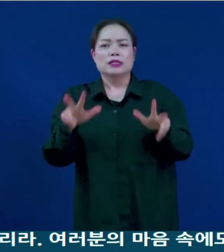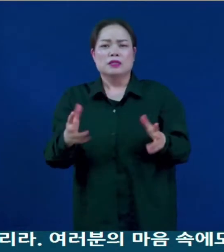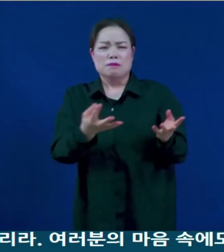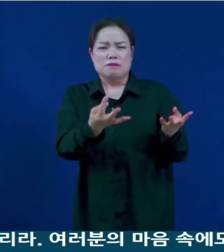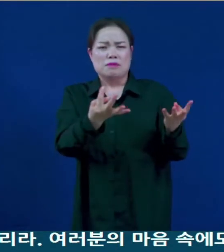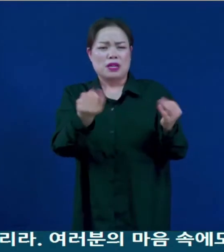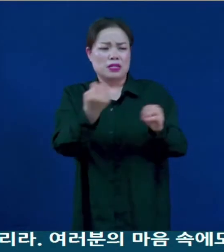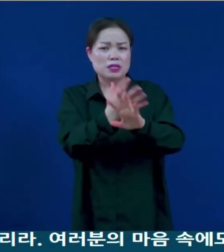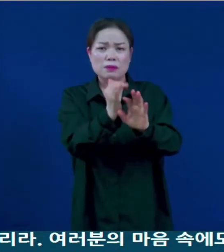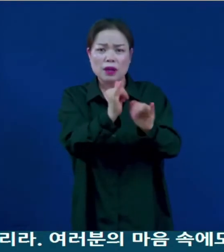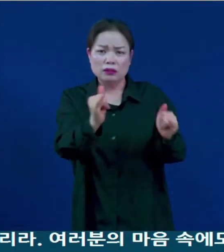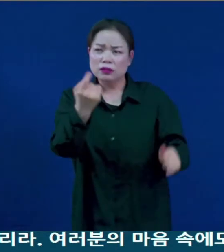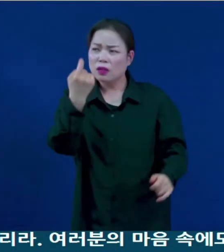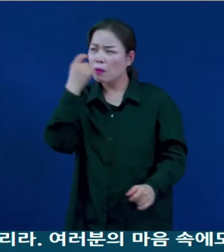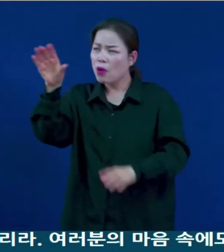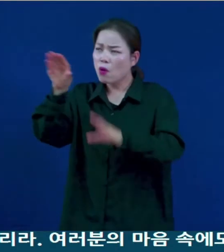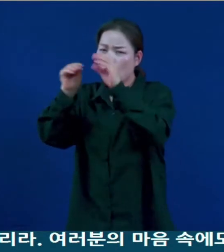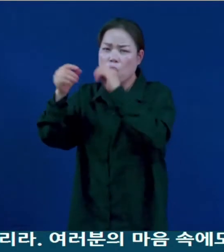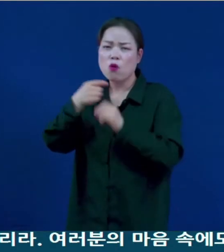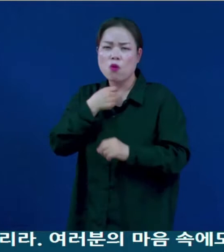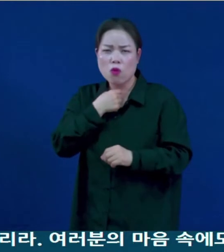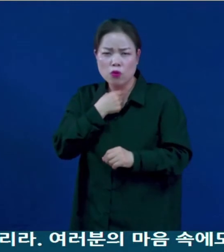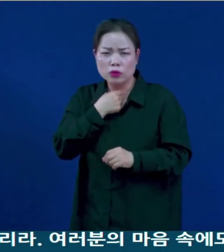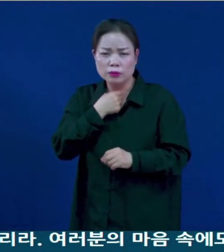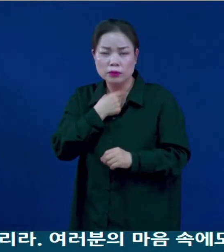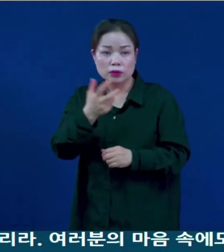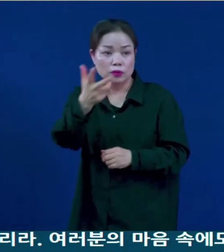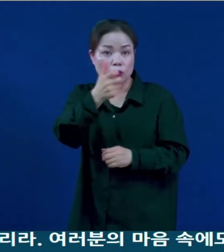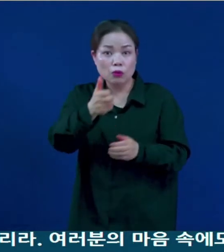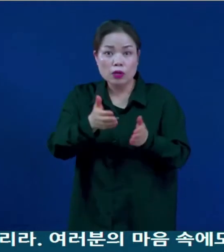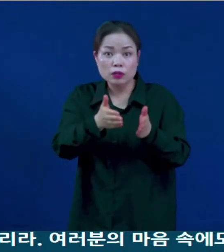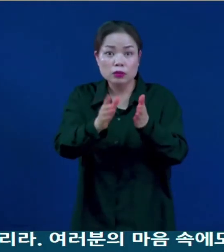많은 이방인들이 배우고 싶어하는 여호와의 길이 무엇입니까?